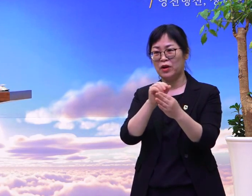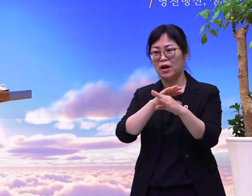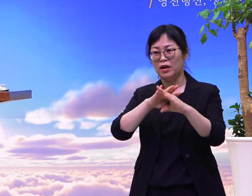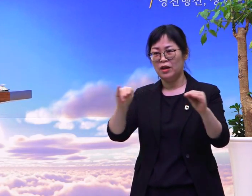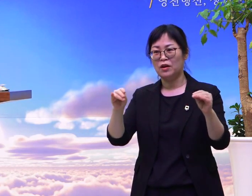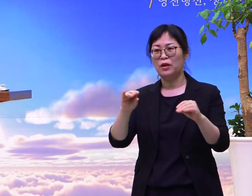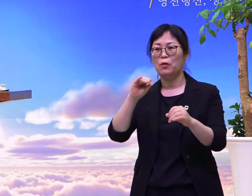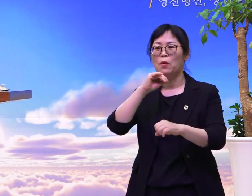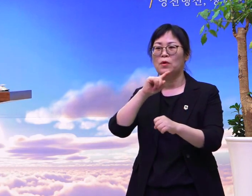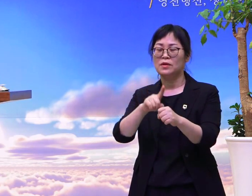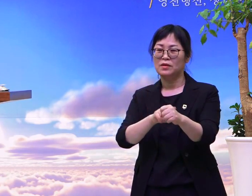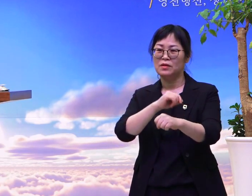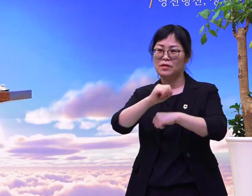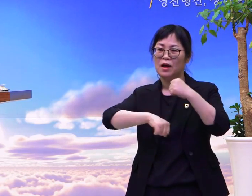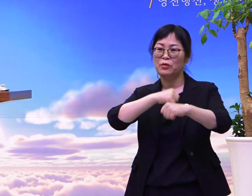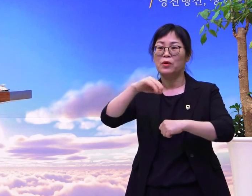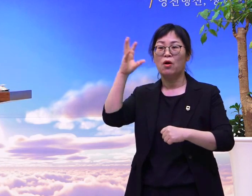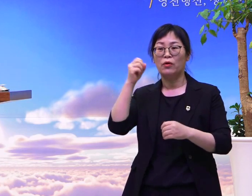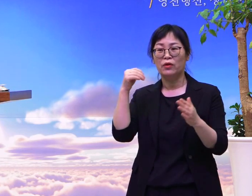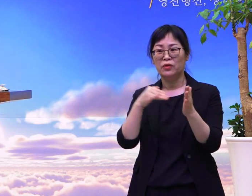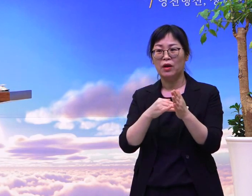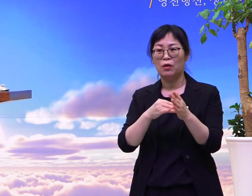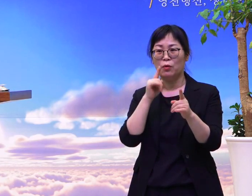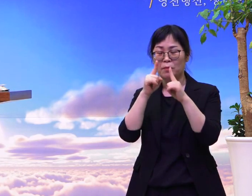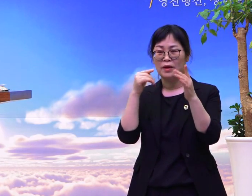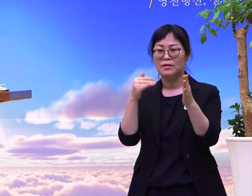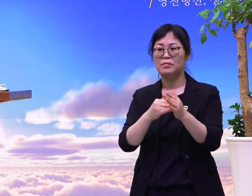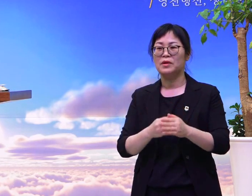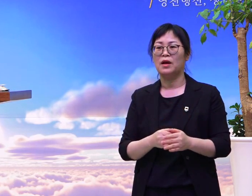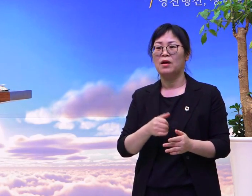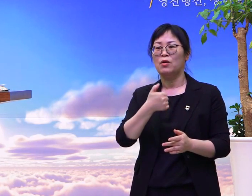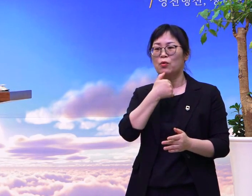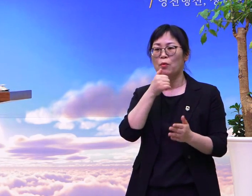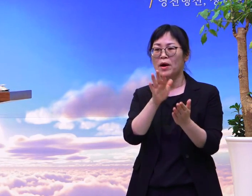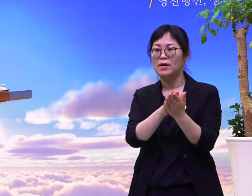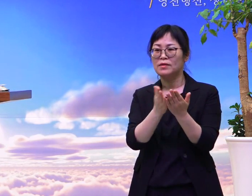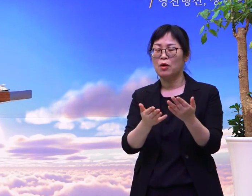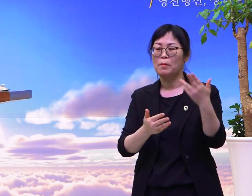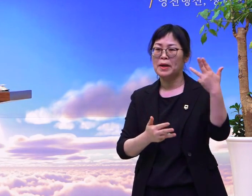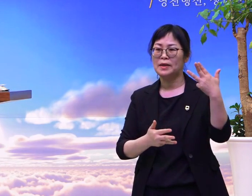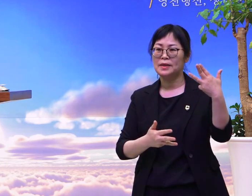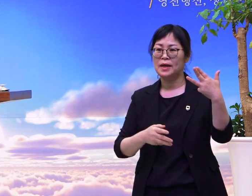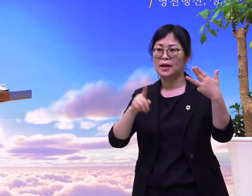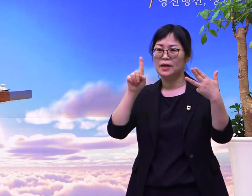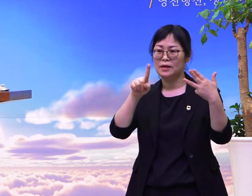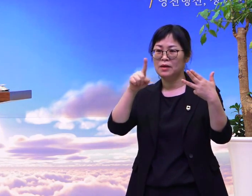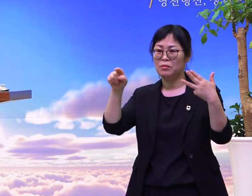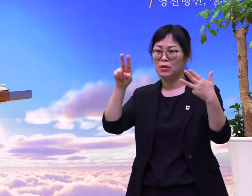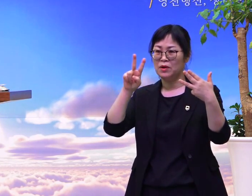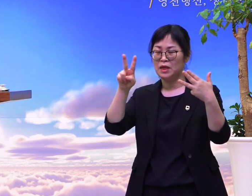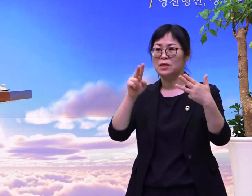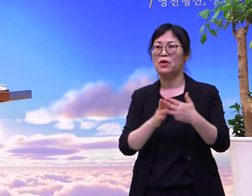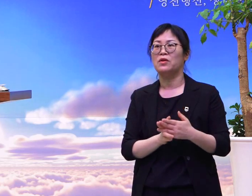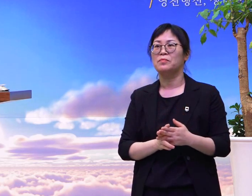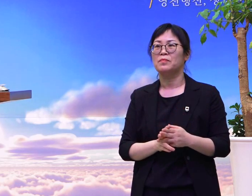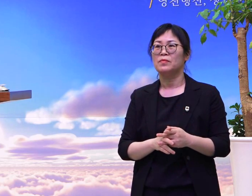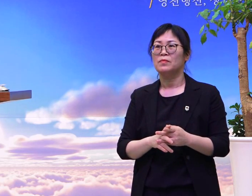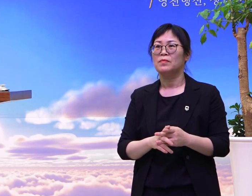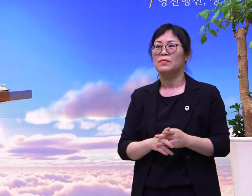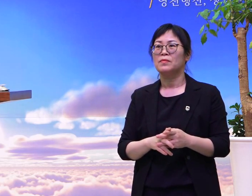자유를 얻었다라고 강조했습니다. 로마서 8장 1절과 2절의 말씀을 한번 우리 자막을